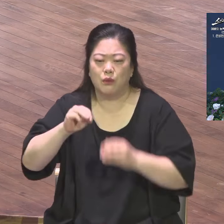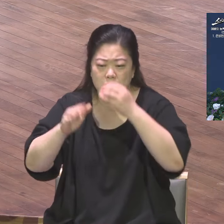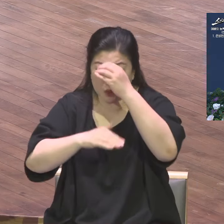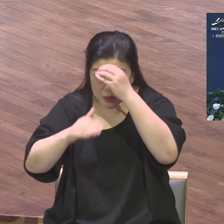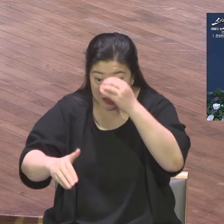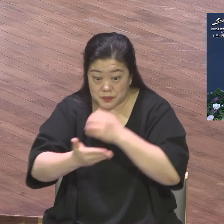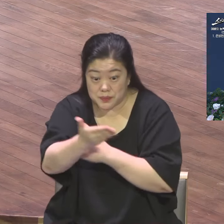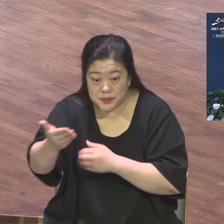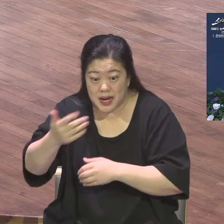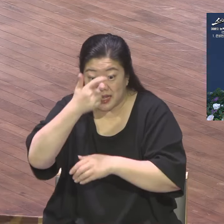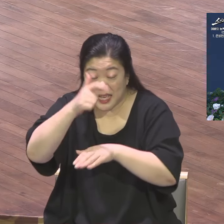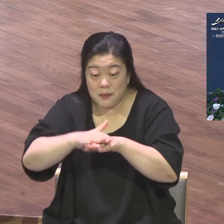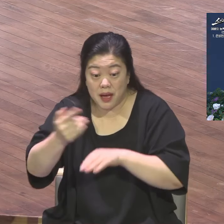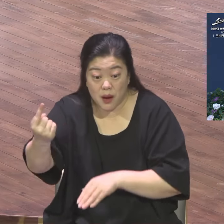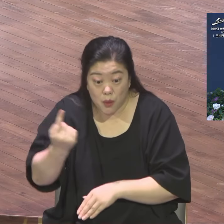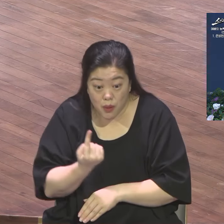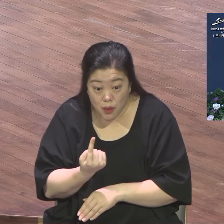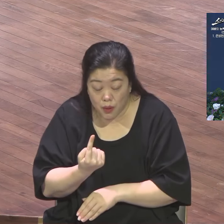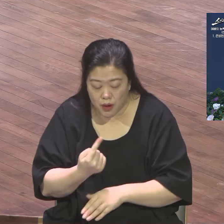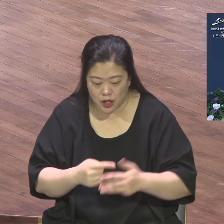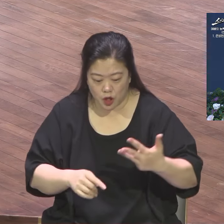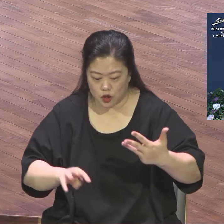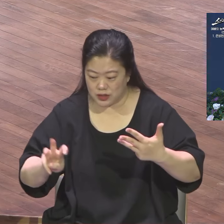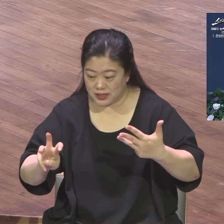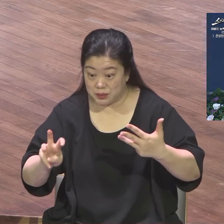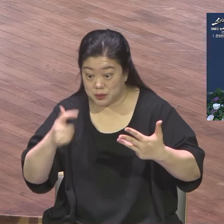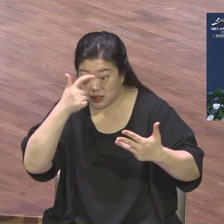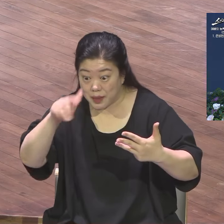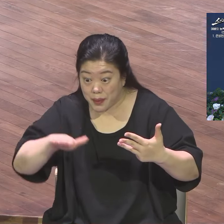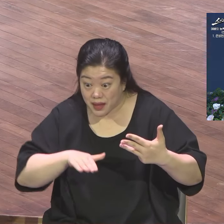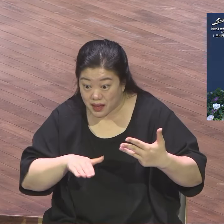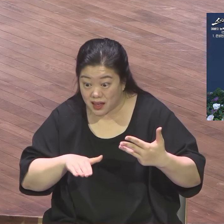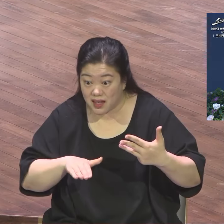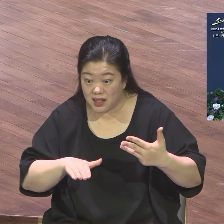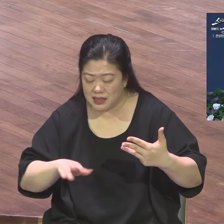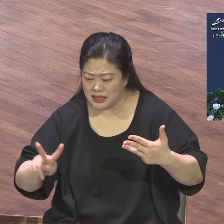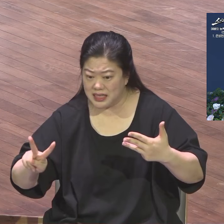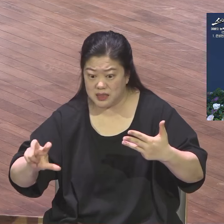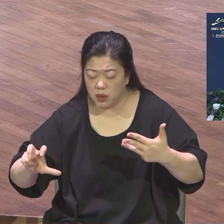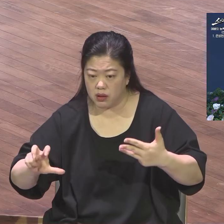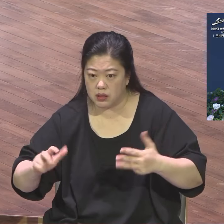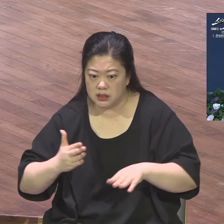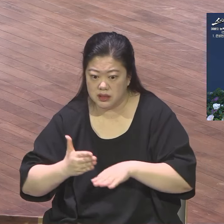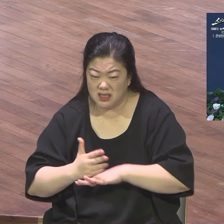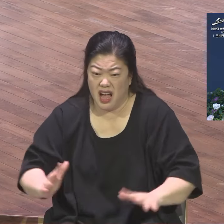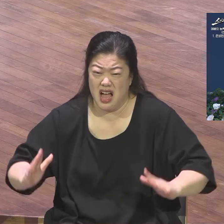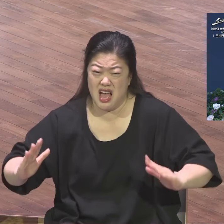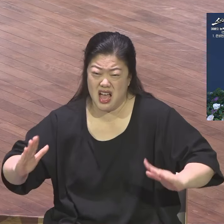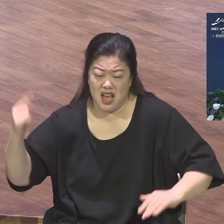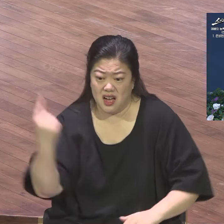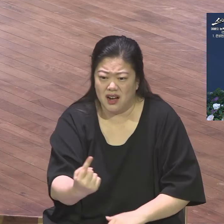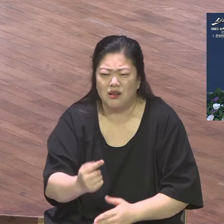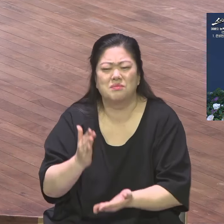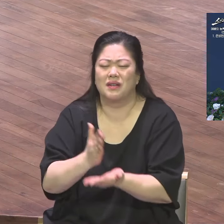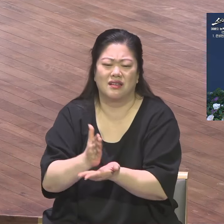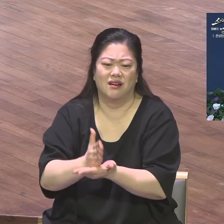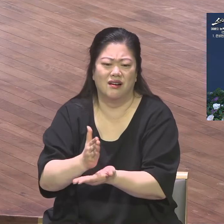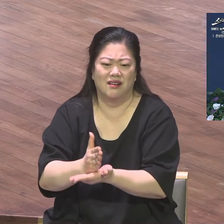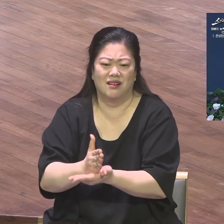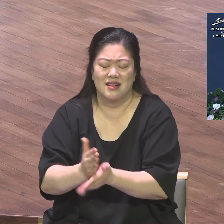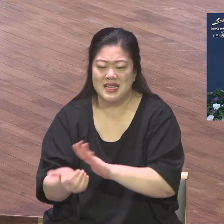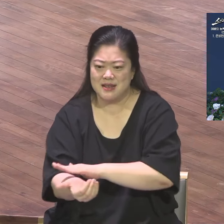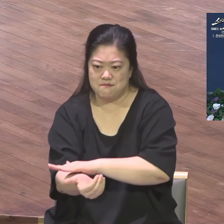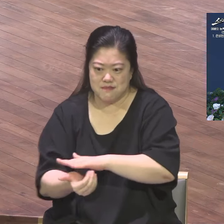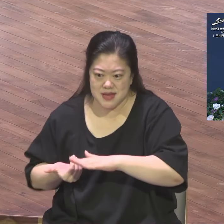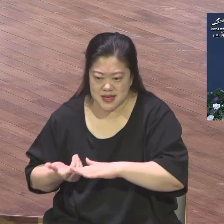돼요. 헐레벌떡. 그냥 준비된 예배자, 온전한 예배자 삶을 살아야 되는데 영적 기본, 영적 기본이에요.